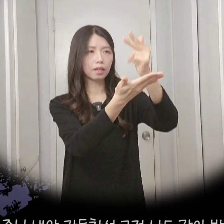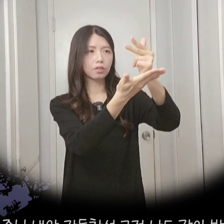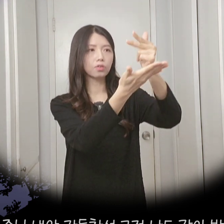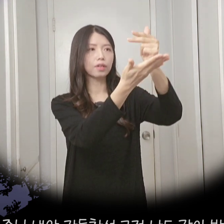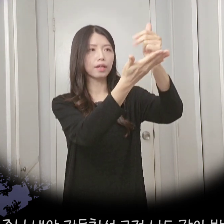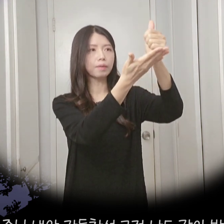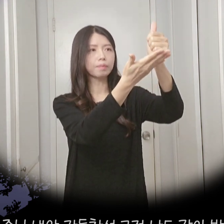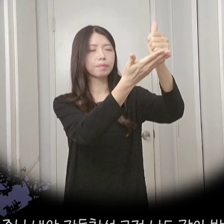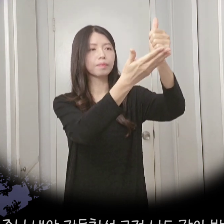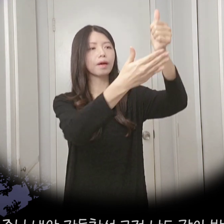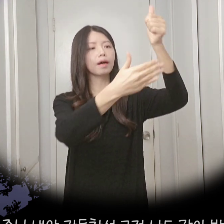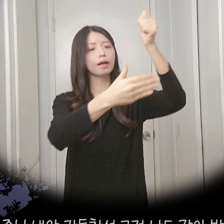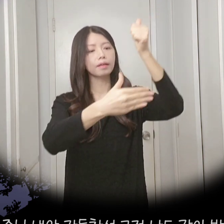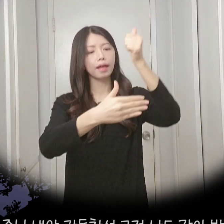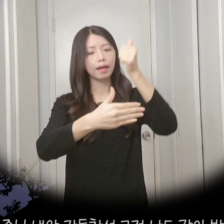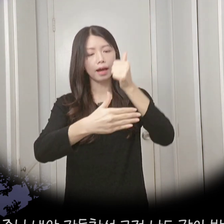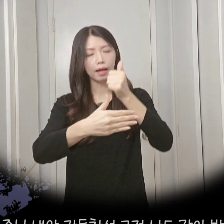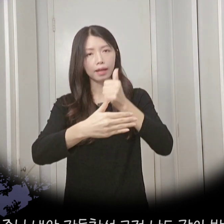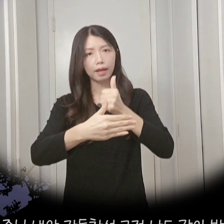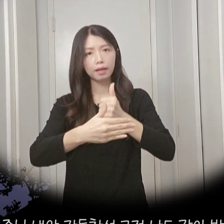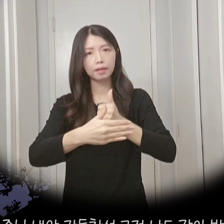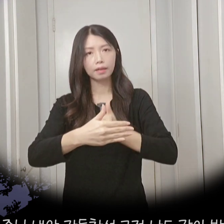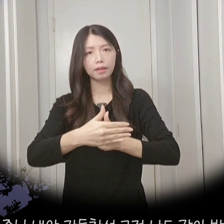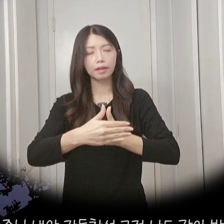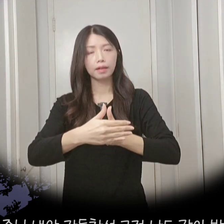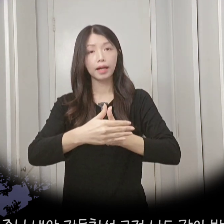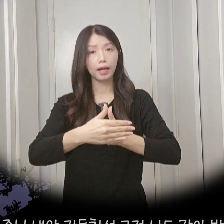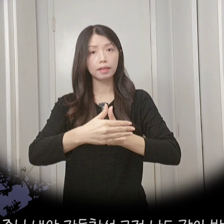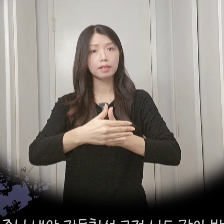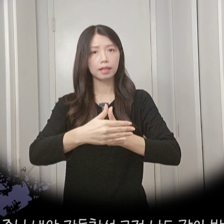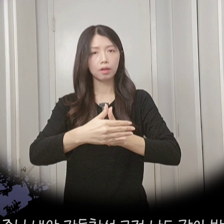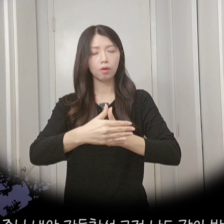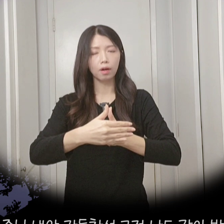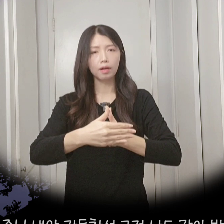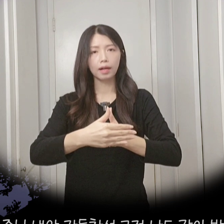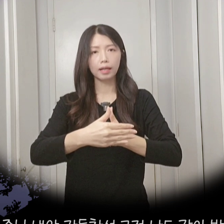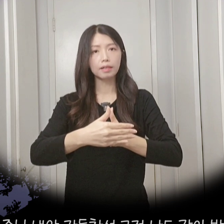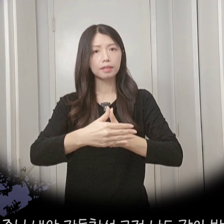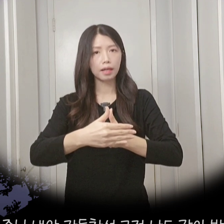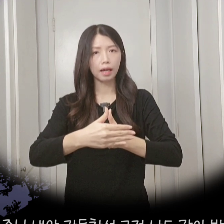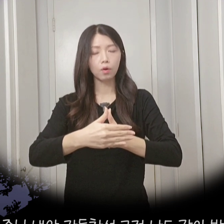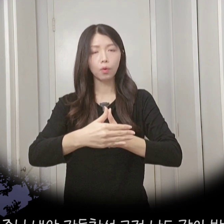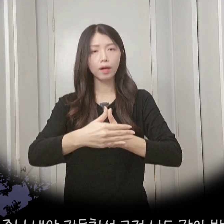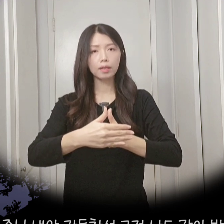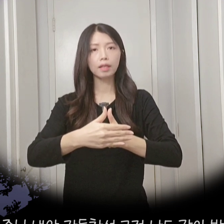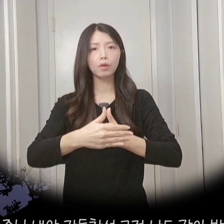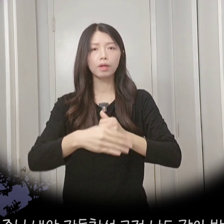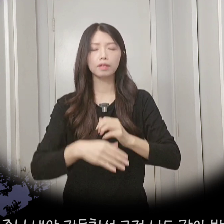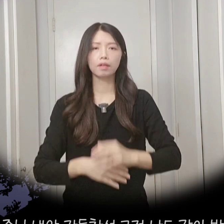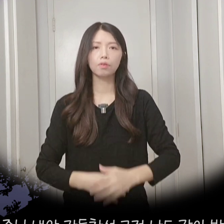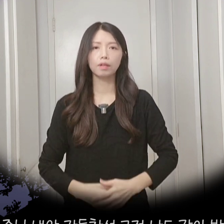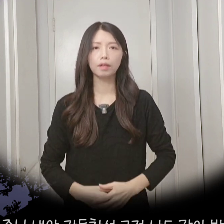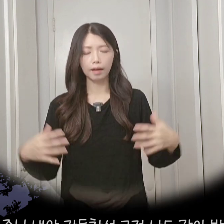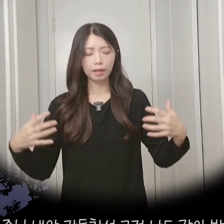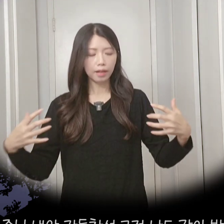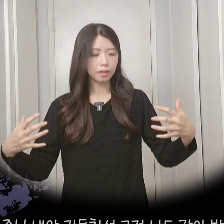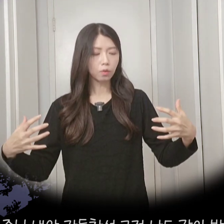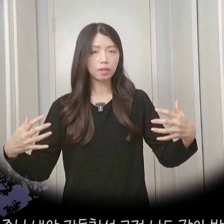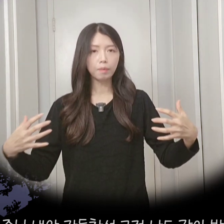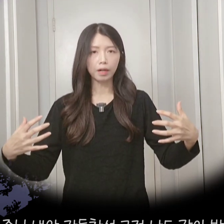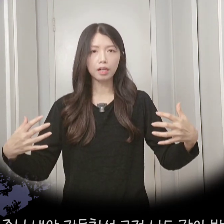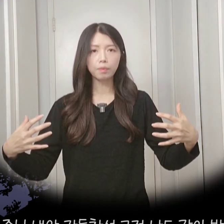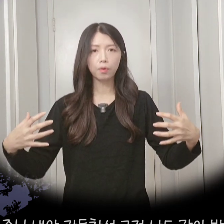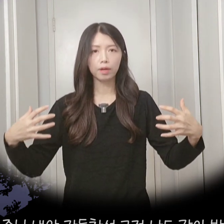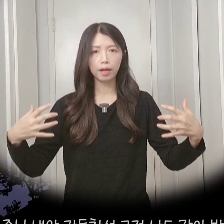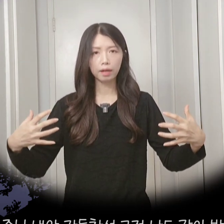반짝이는 주님, 내 안에 가득 차서, 가득 차다, 꽉 차다라고 하는 뜻의 수어는